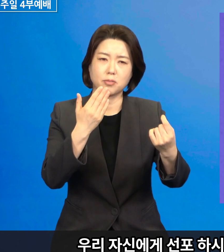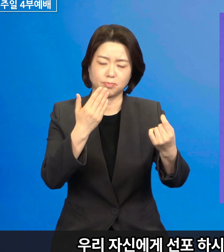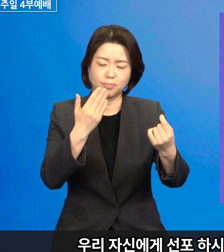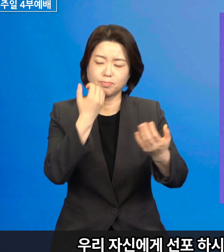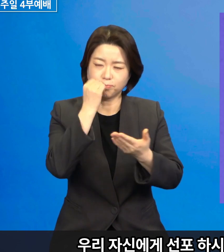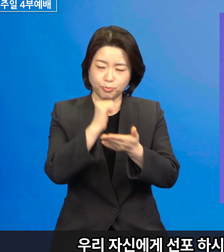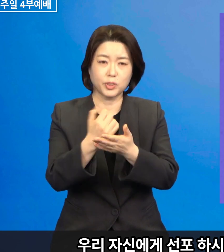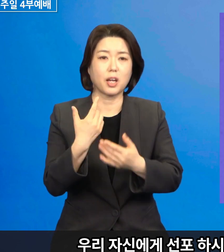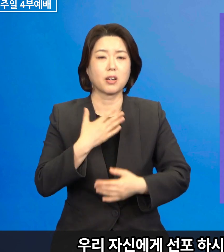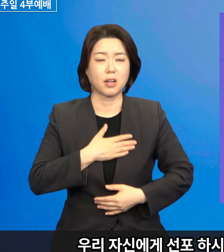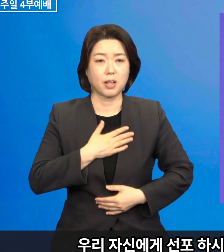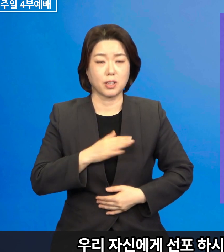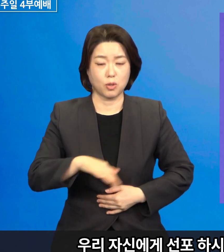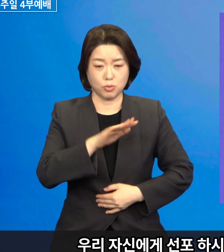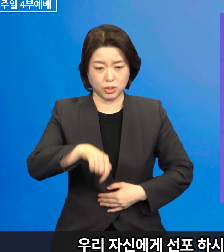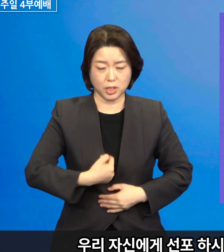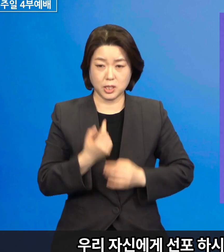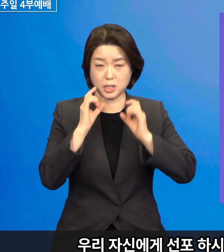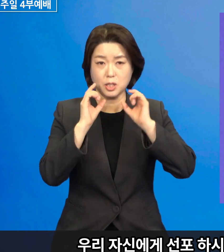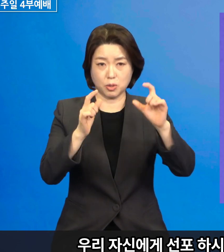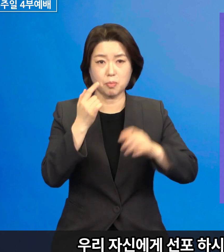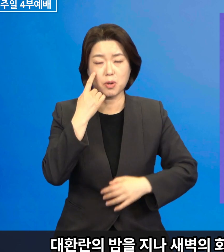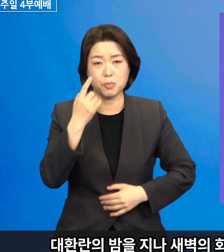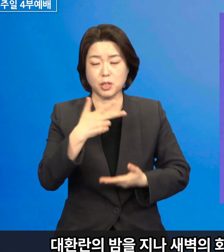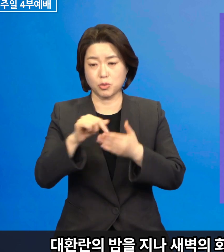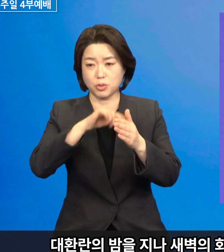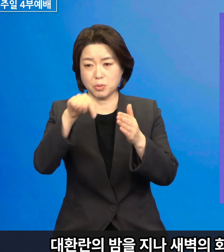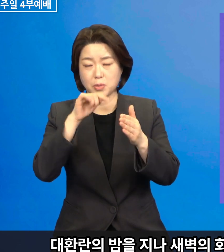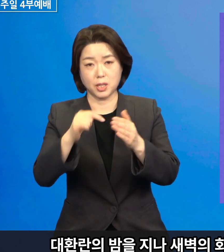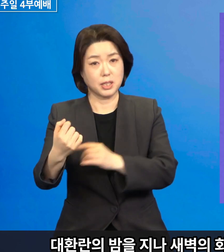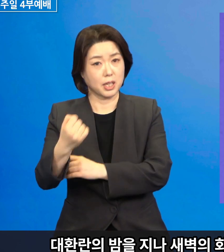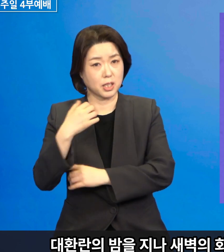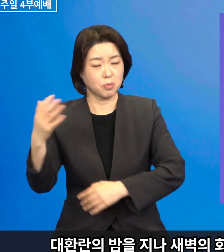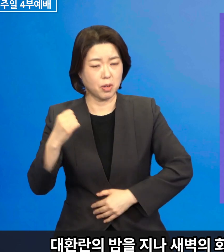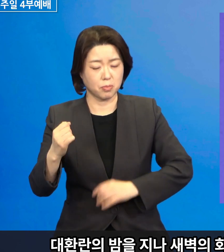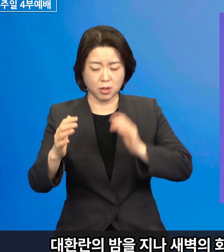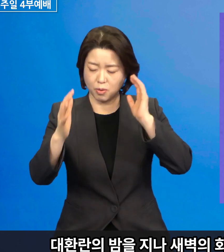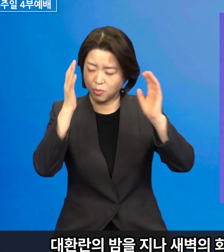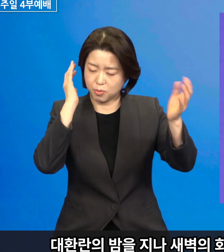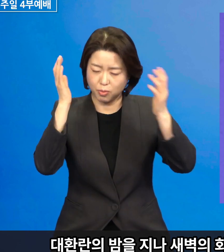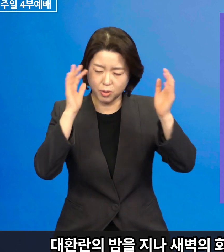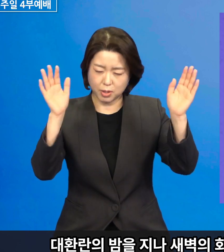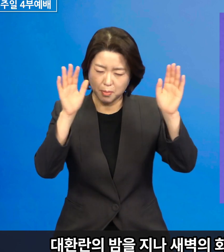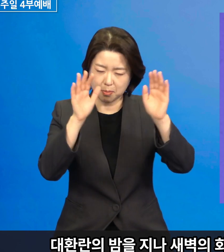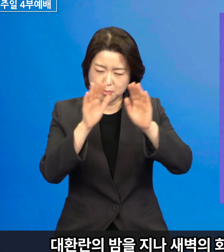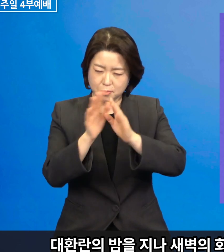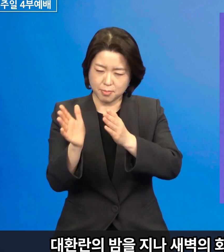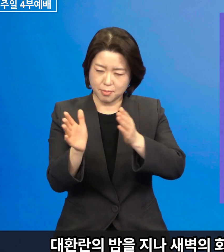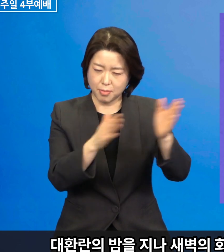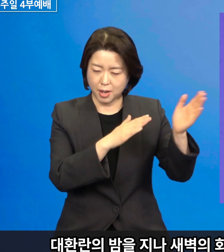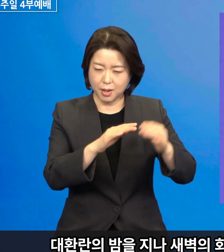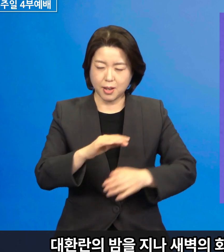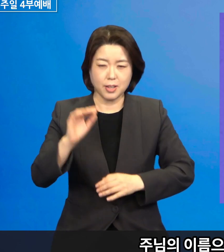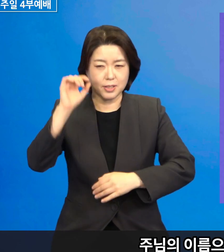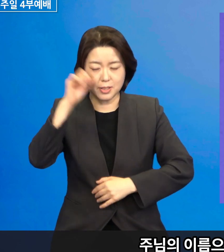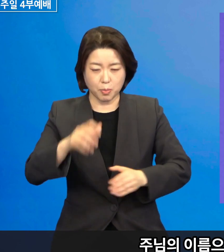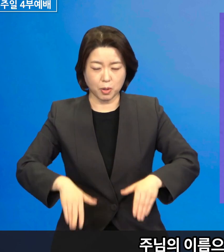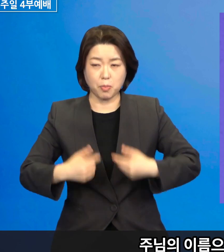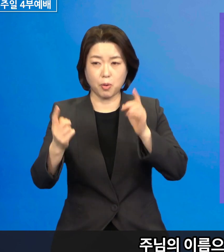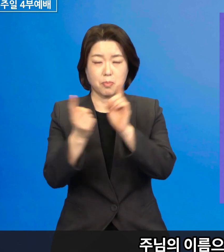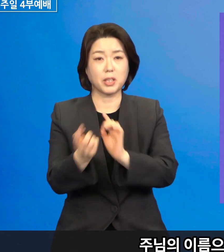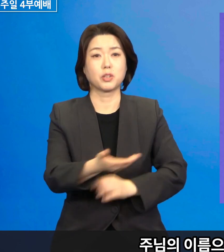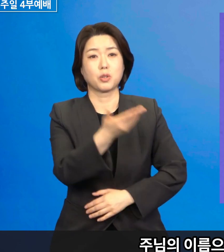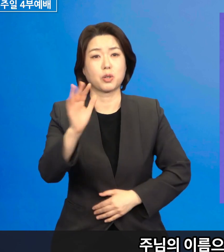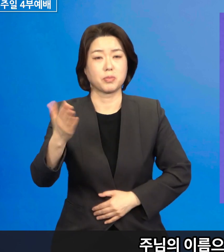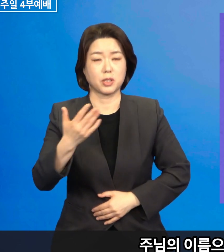우리 자신에게 선포하시면서 주님 안에서 힘을 얻어 대환란의 밤을 지나 새벽에 회복을 맞이하는 여러분 되시기를 주님의